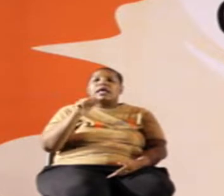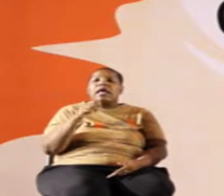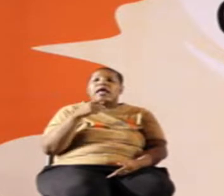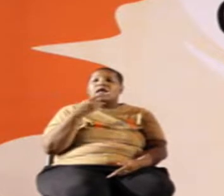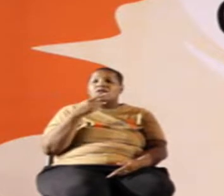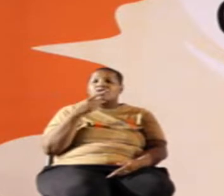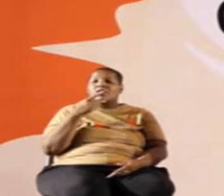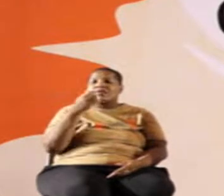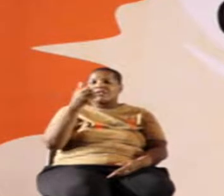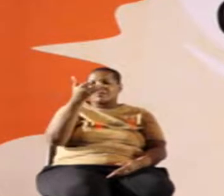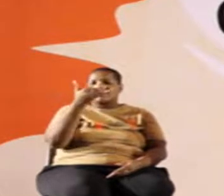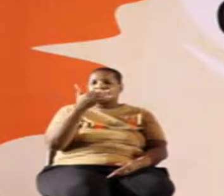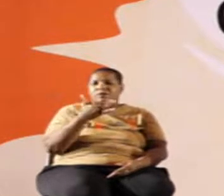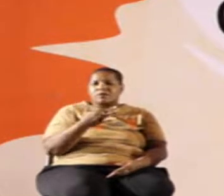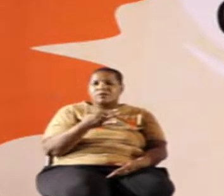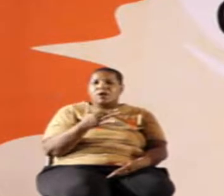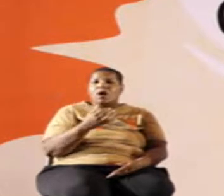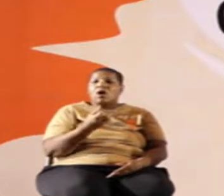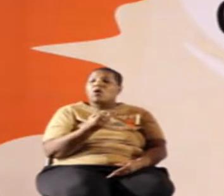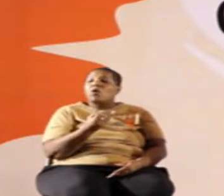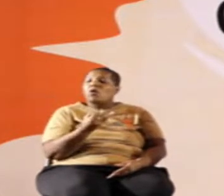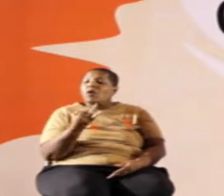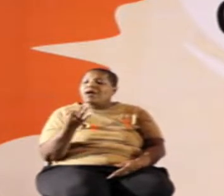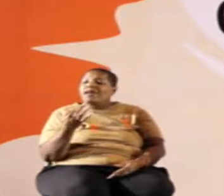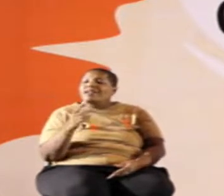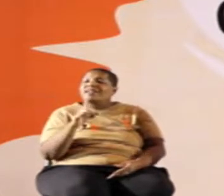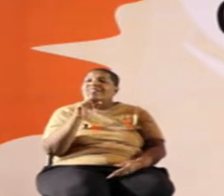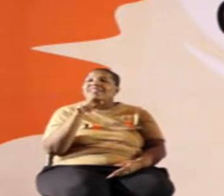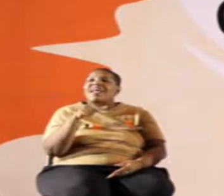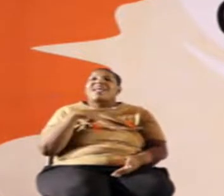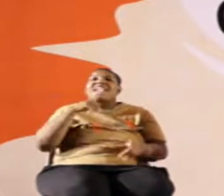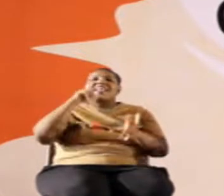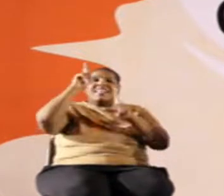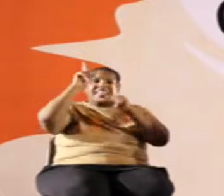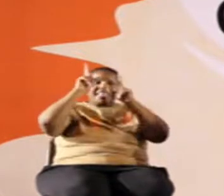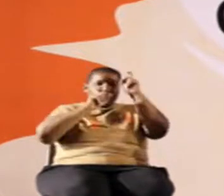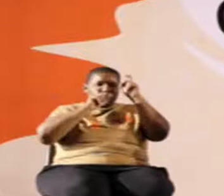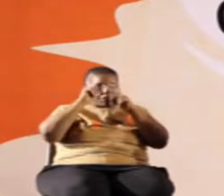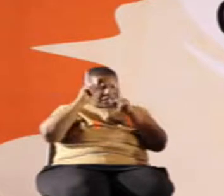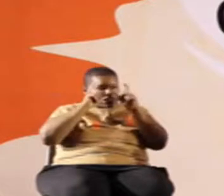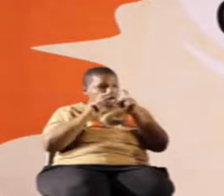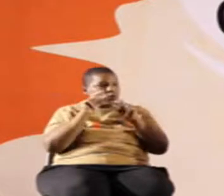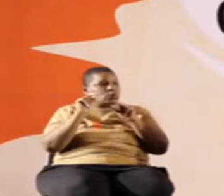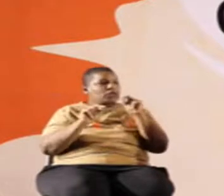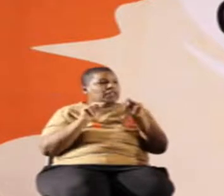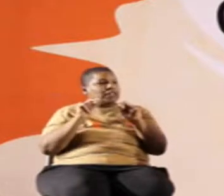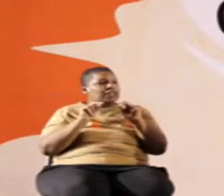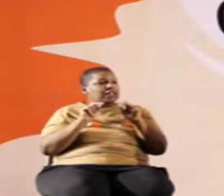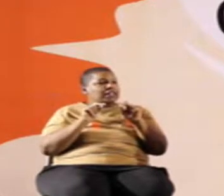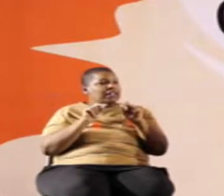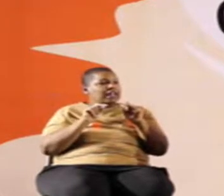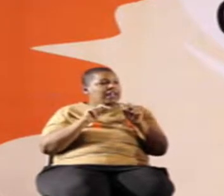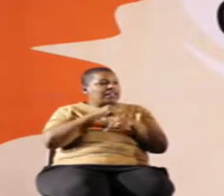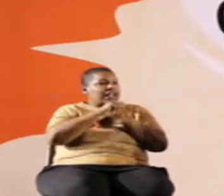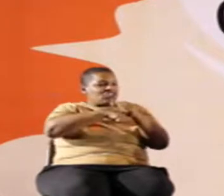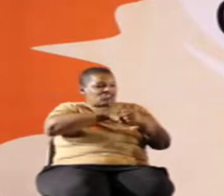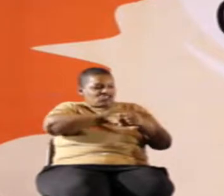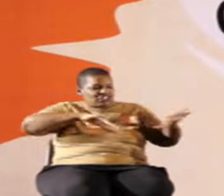desnudou bem do quanto ela é a expressão das desamarras,